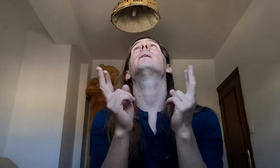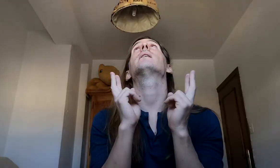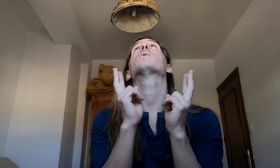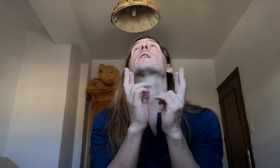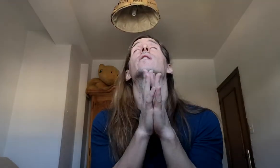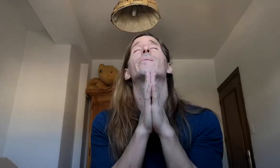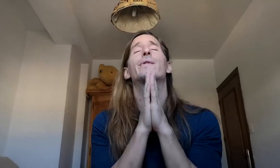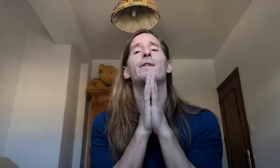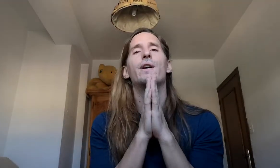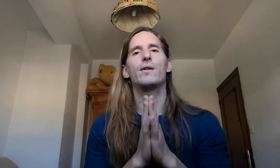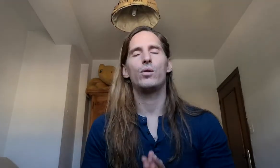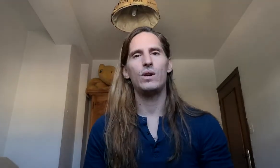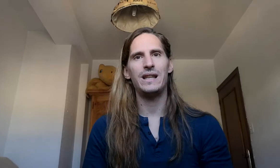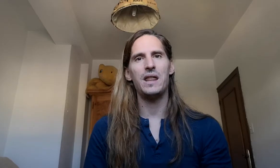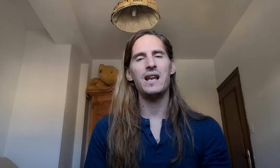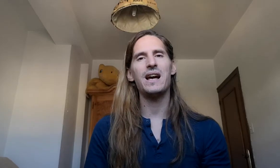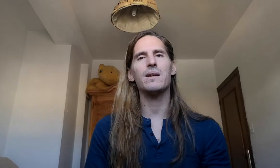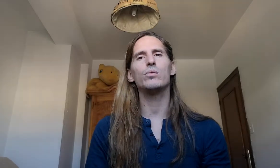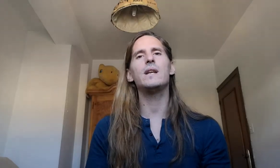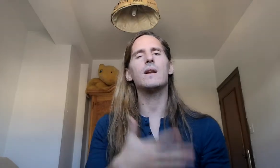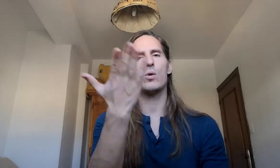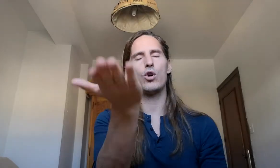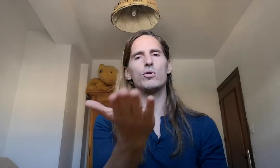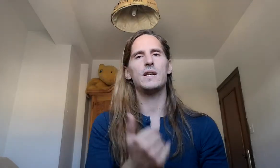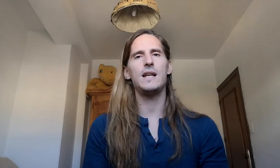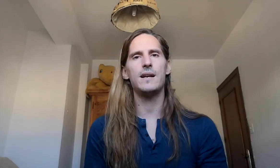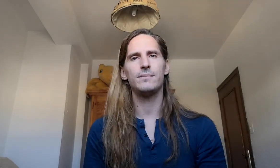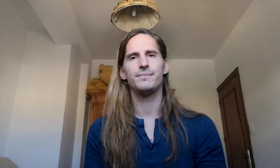esperemos que no, por Dios. Una tercera guerra mundial, ¿cómo sería?